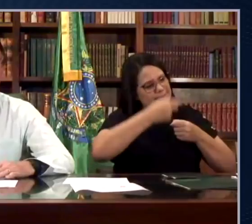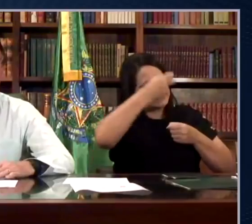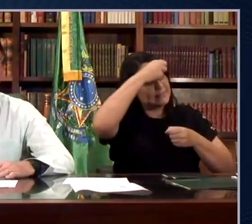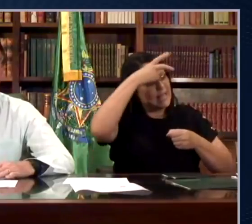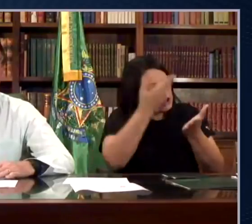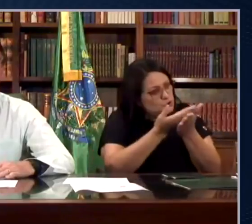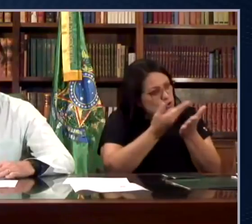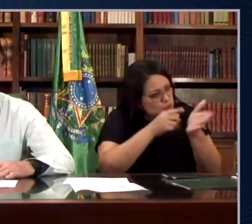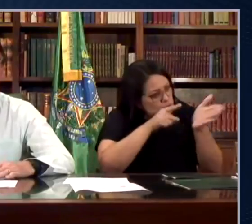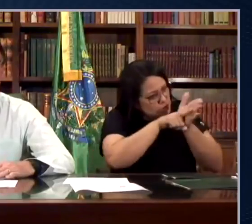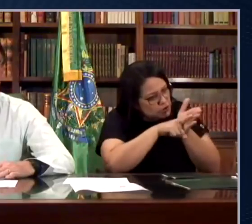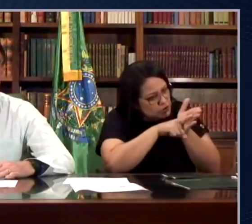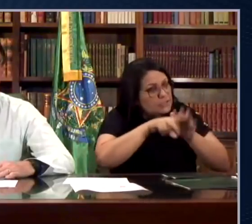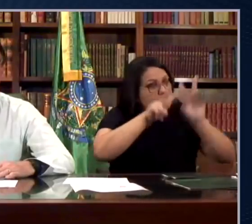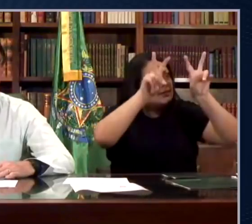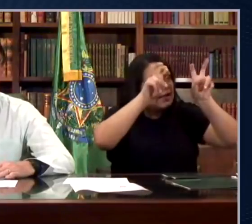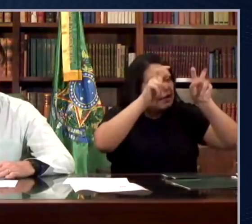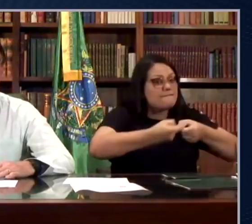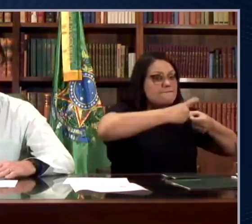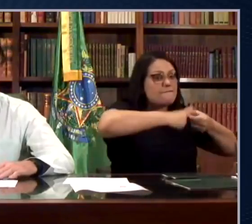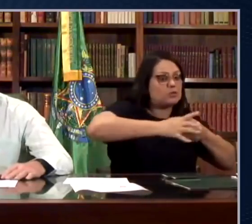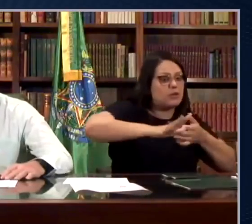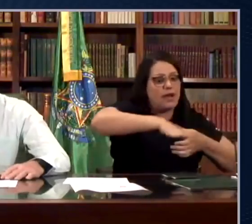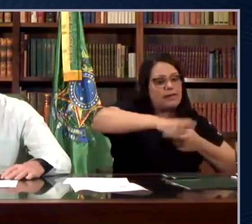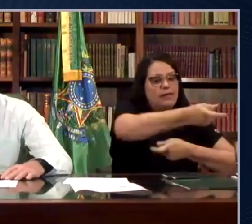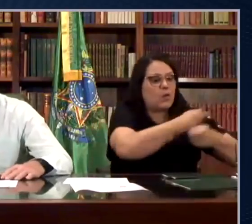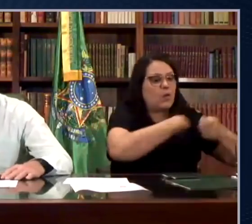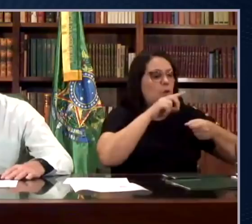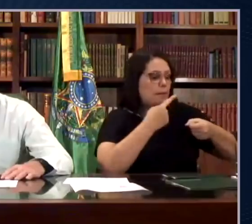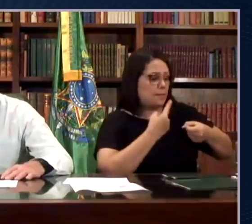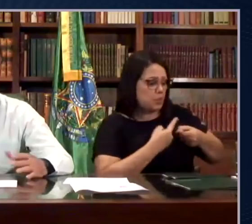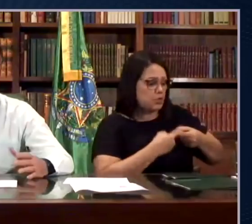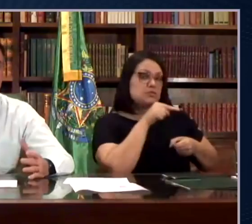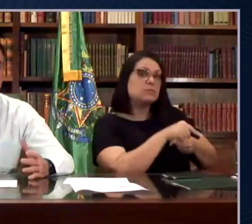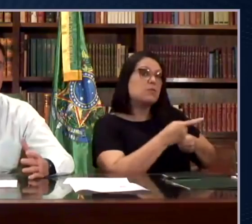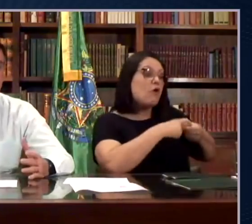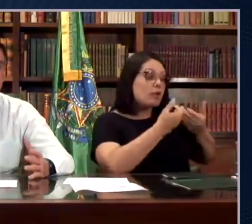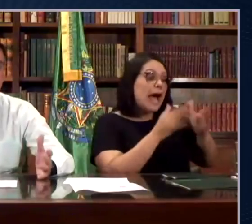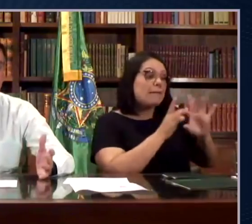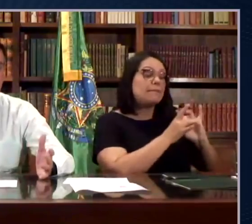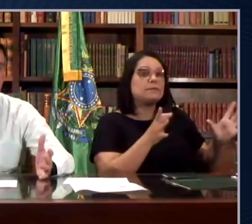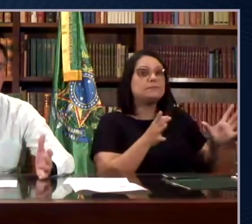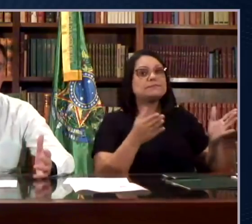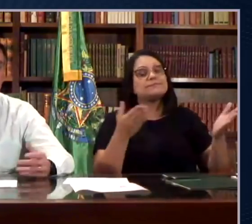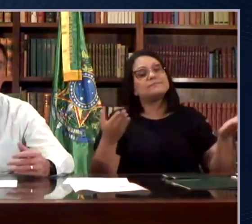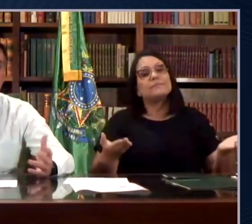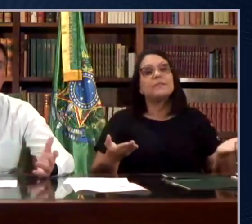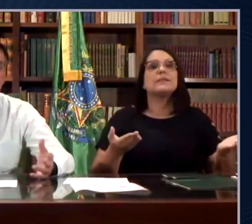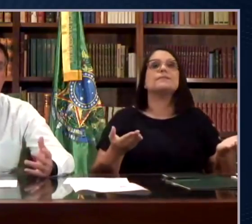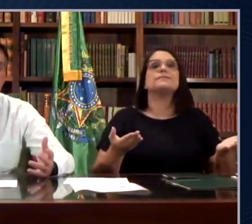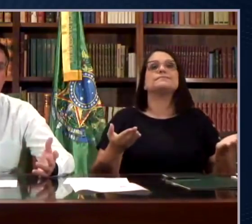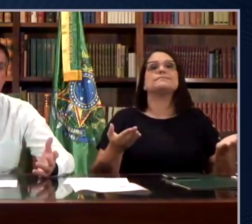retomar a atividade econômica por esses municípios? Olha, os governadores assumiram a dianteira. É